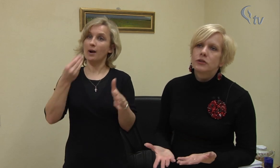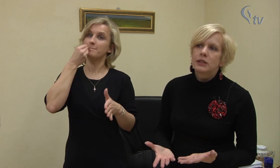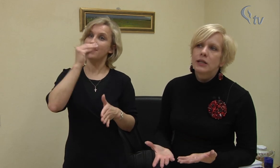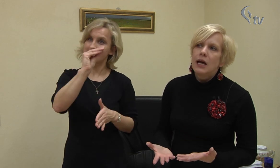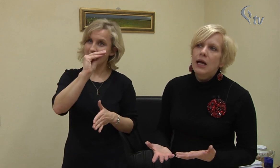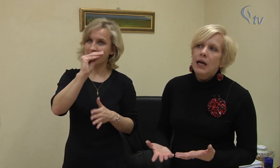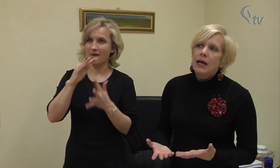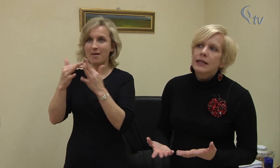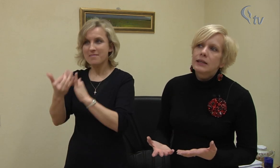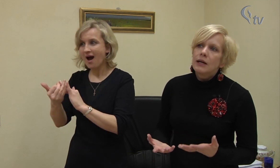maapiirkondades. Et